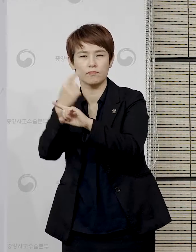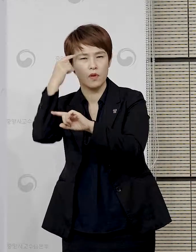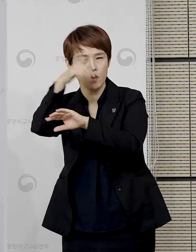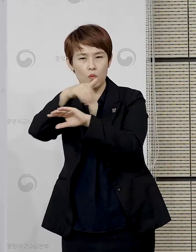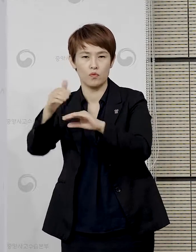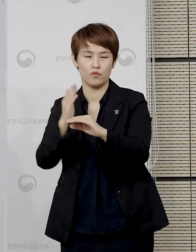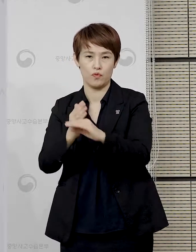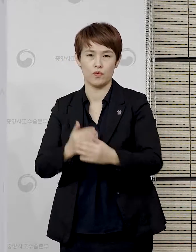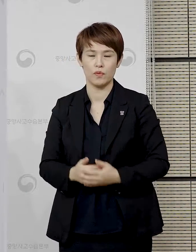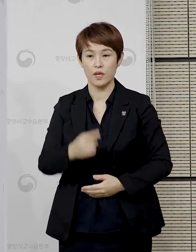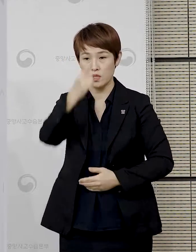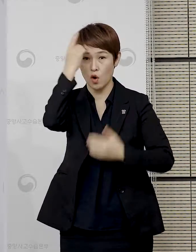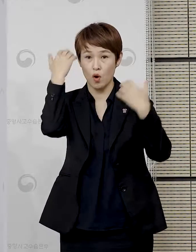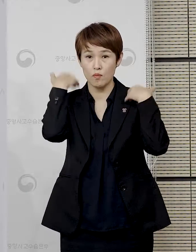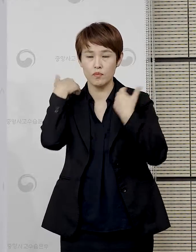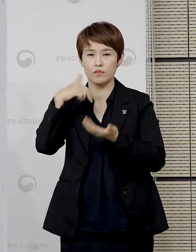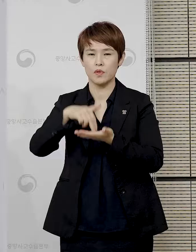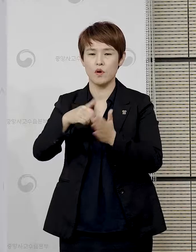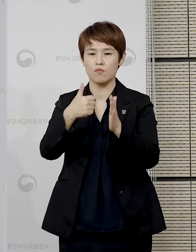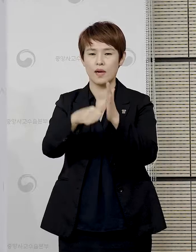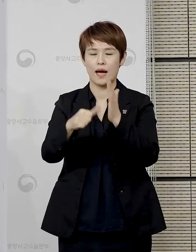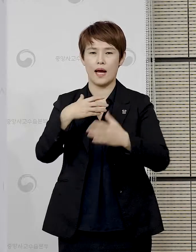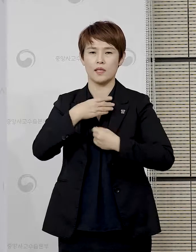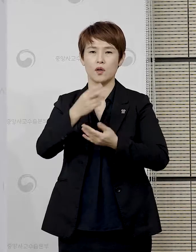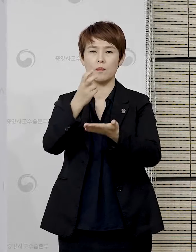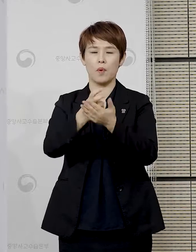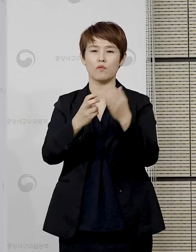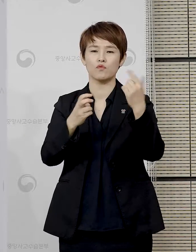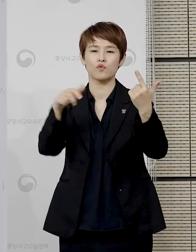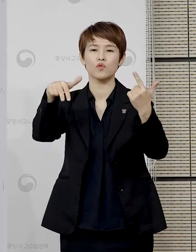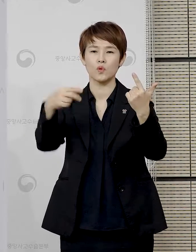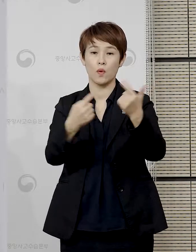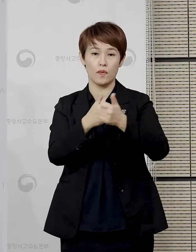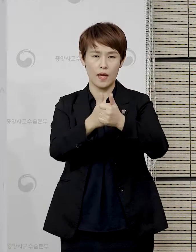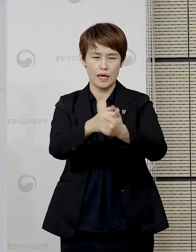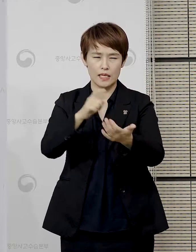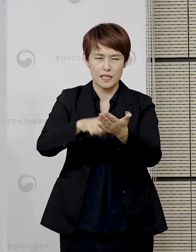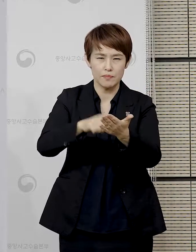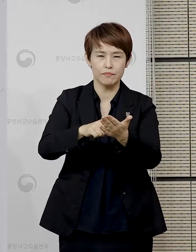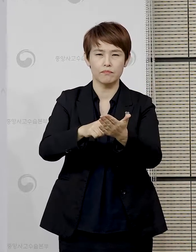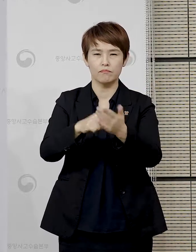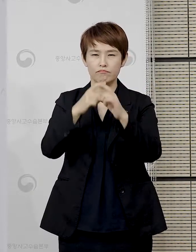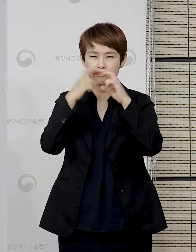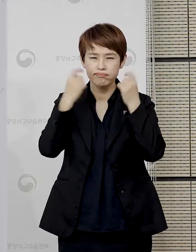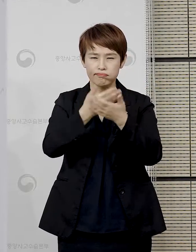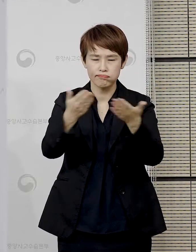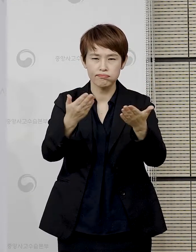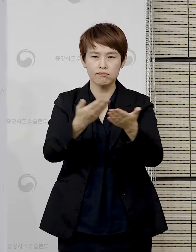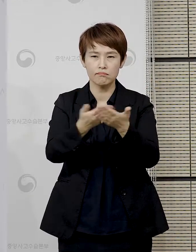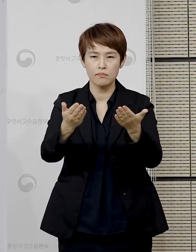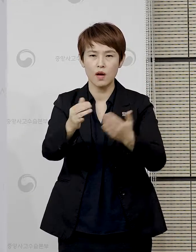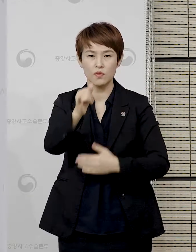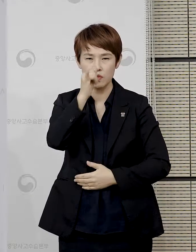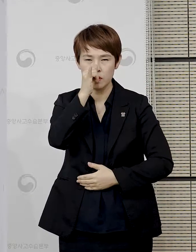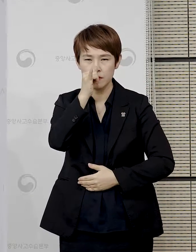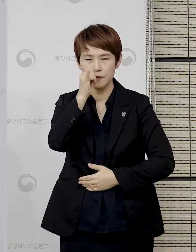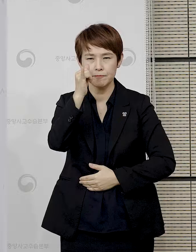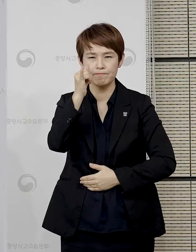정부는 물가안정법 제6조에 의한 긴급 수급 조정 조치를